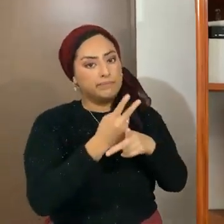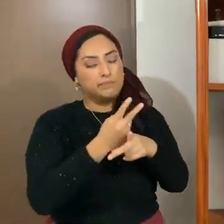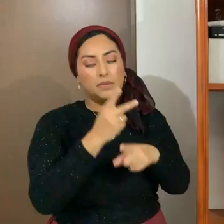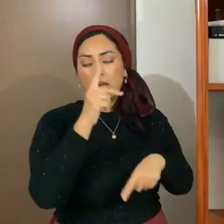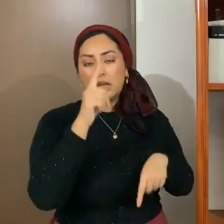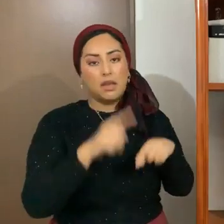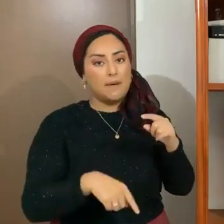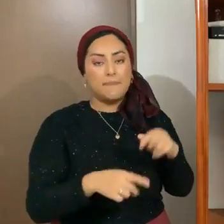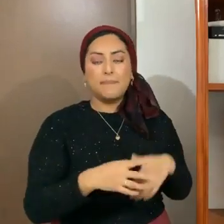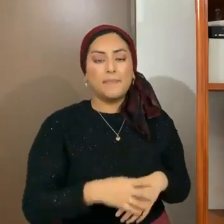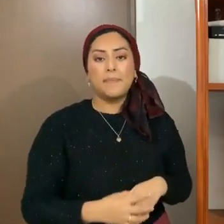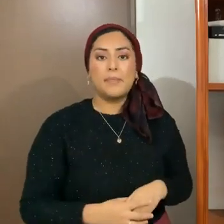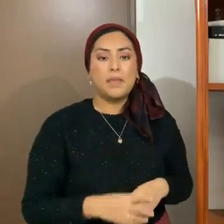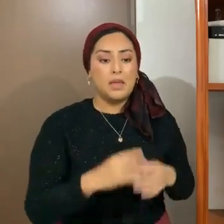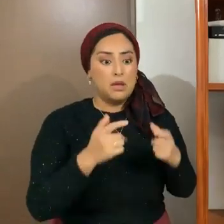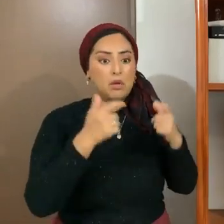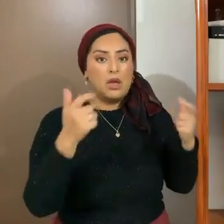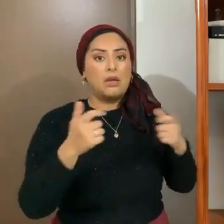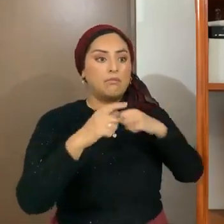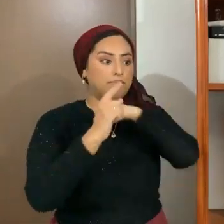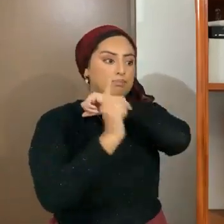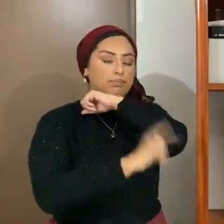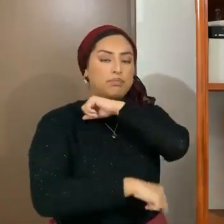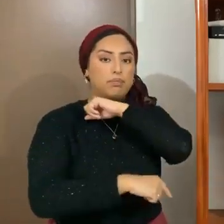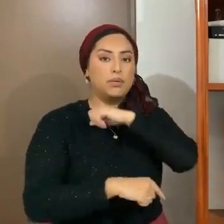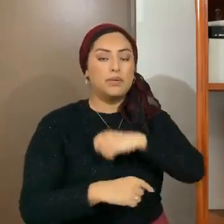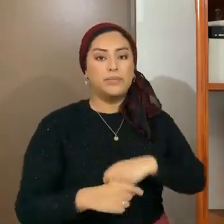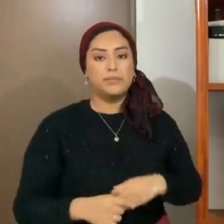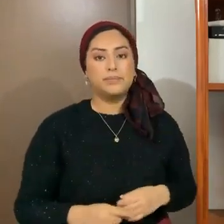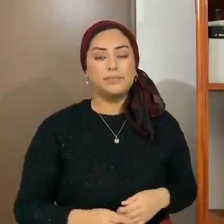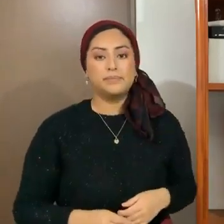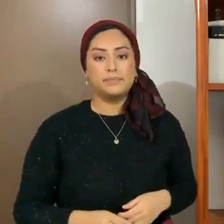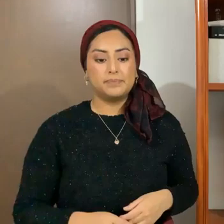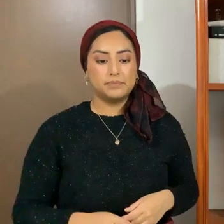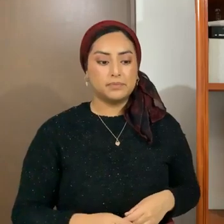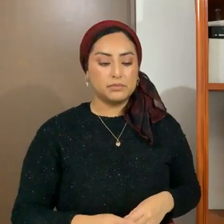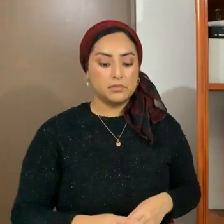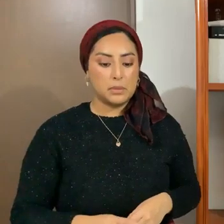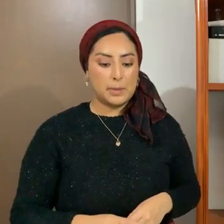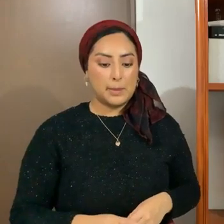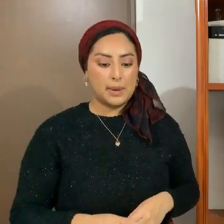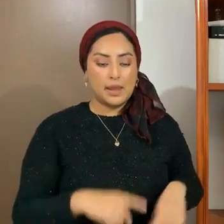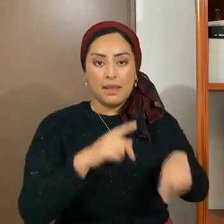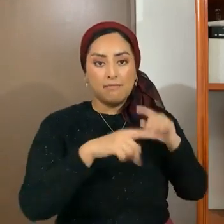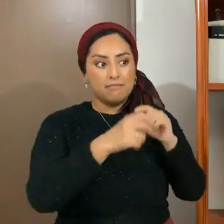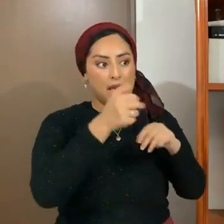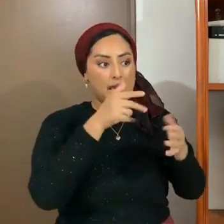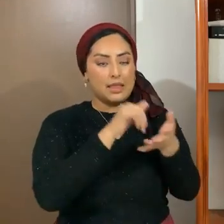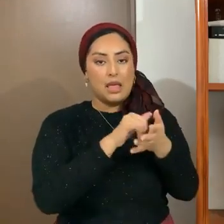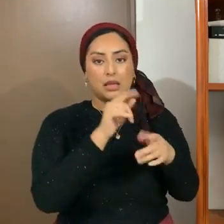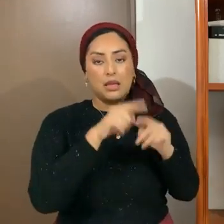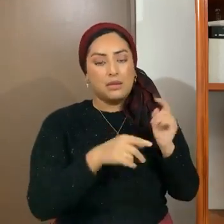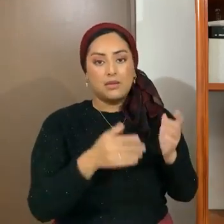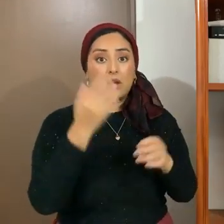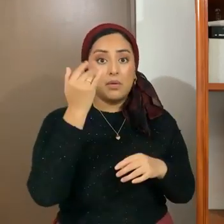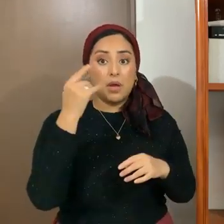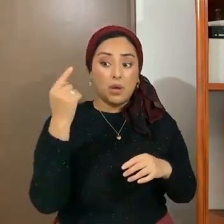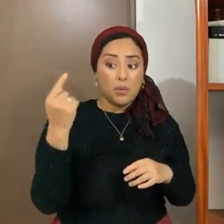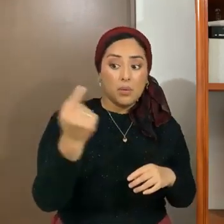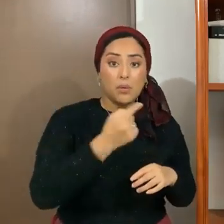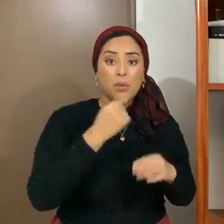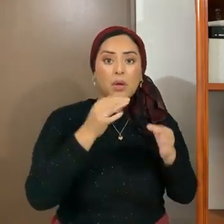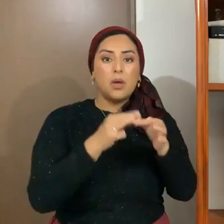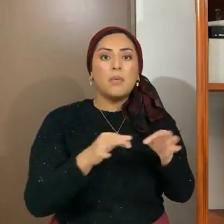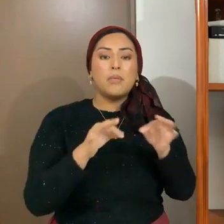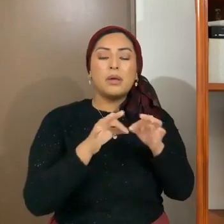vituperado. De eso es una maldición terrible. No hay forma de revertirlo. Por eso nosotros